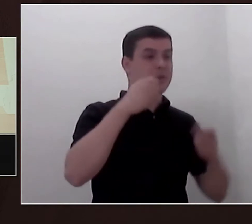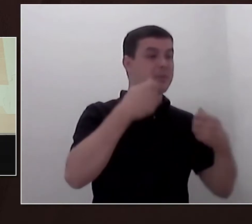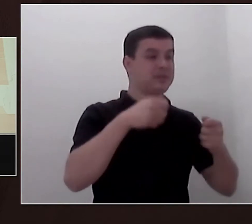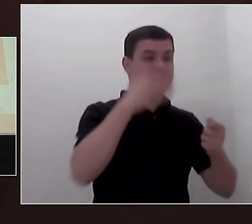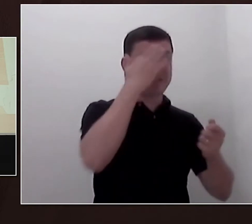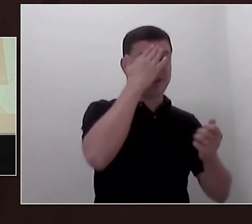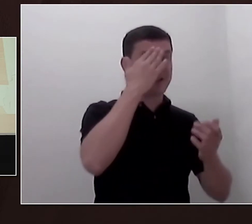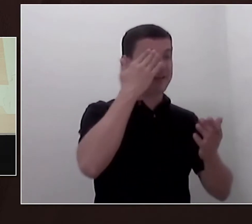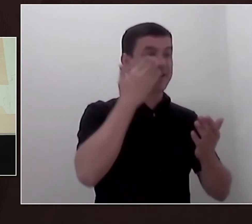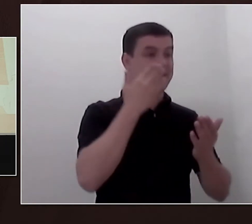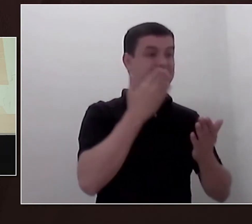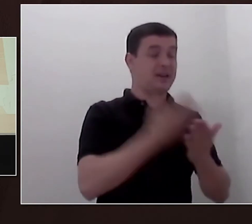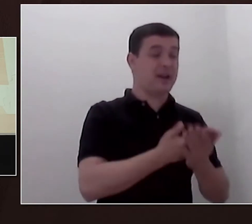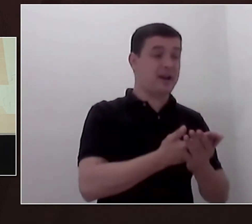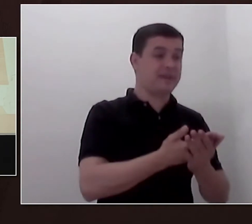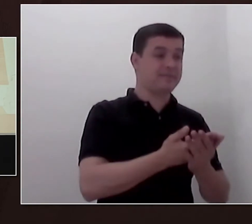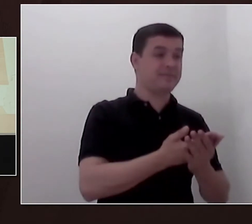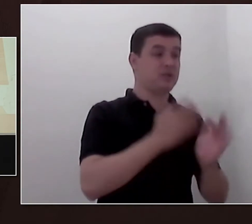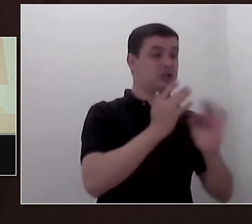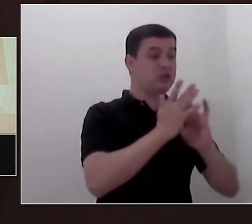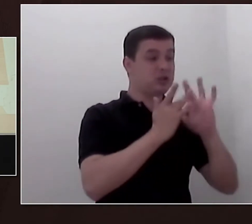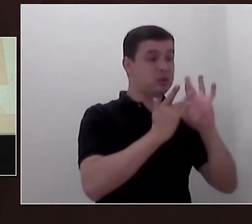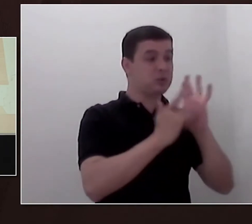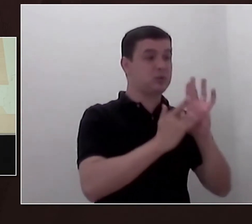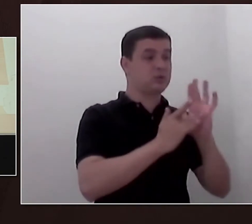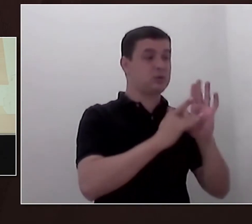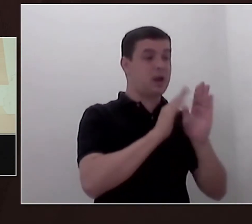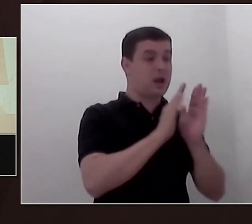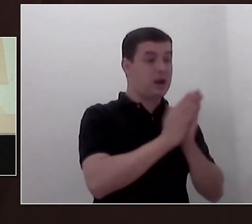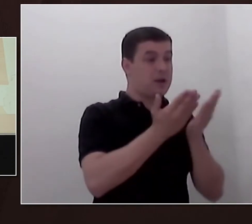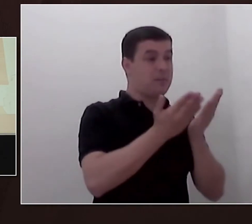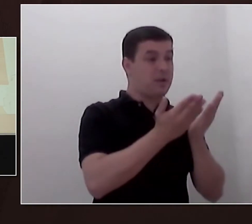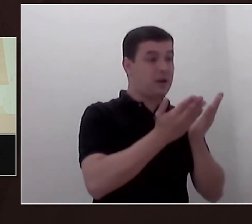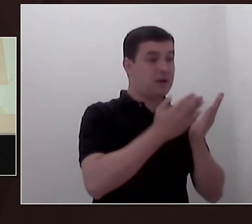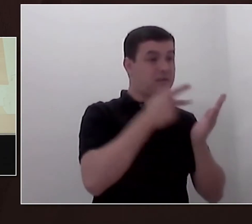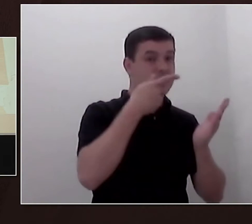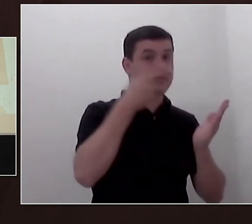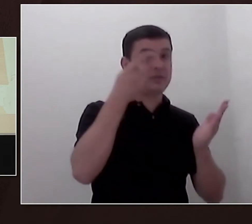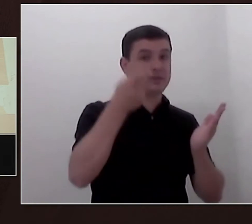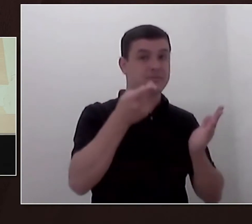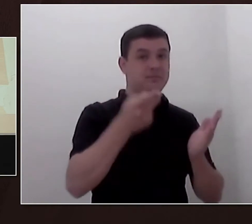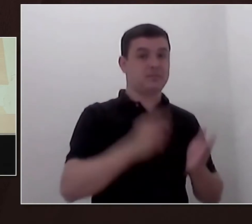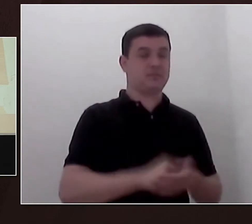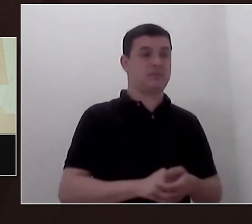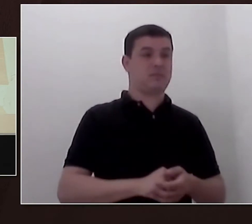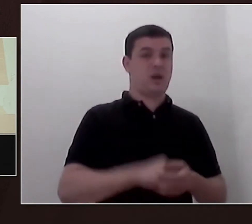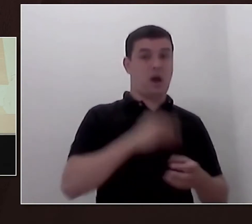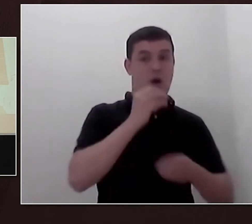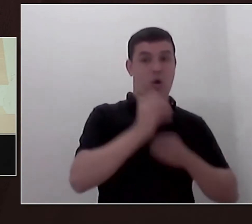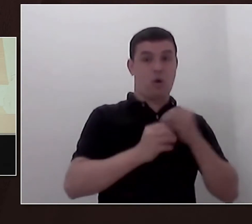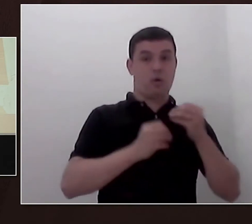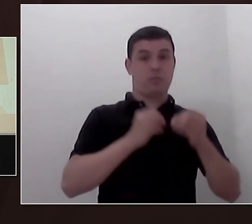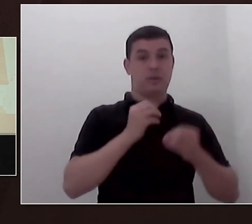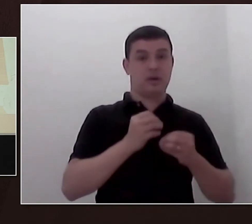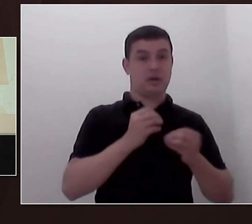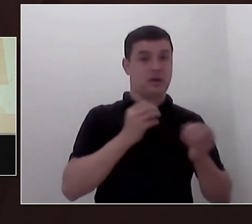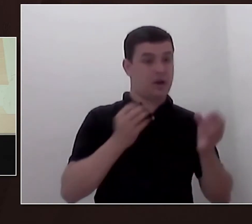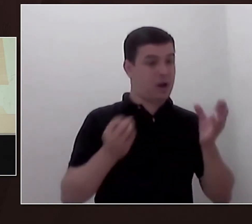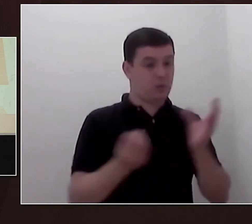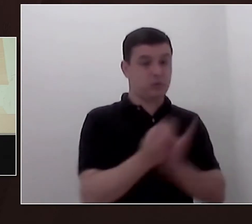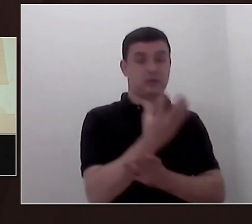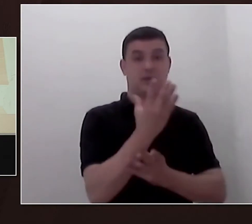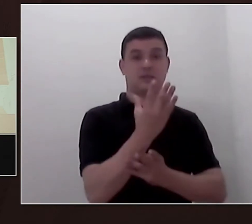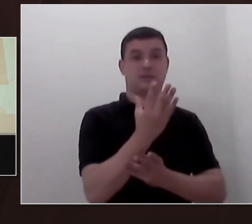profeta, e você crê na palavra do profeta, a obra de Deus é feita, né? Se você não crê, a obra não